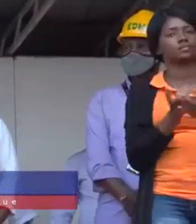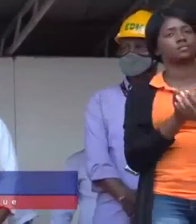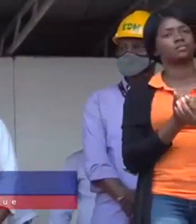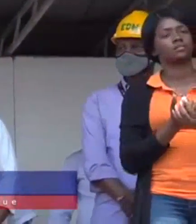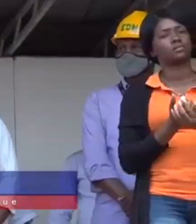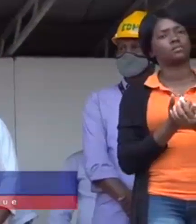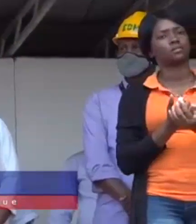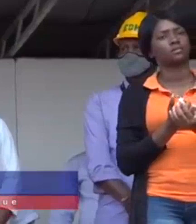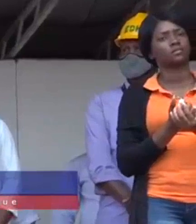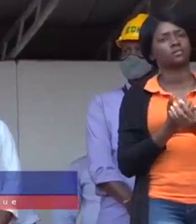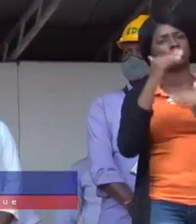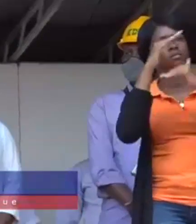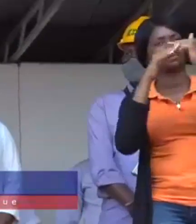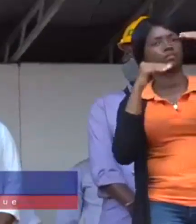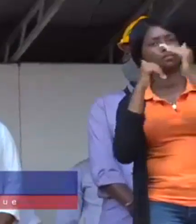à la